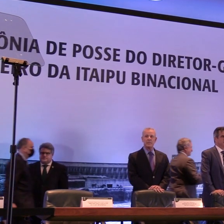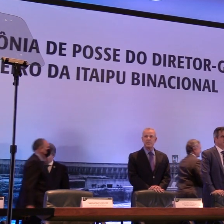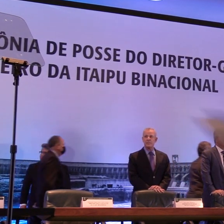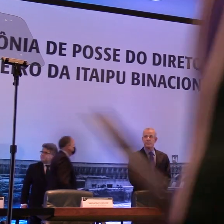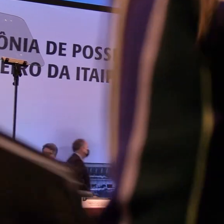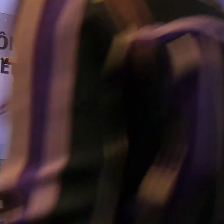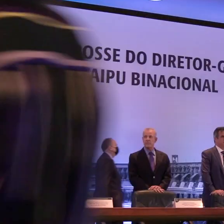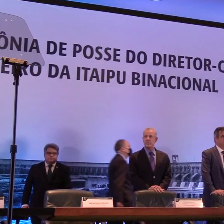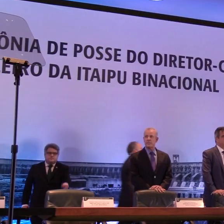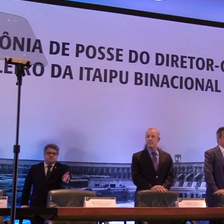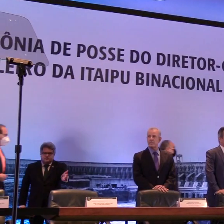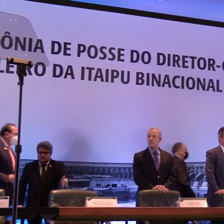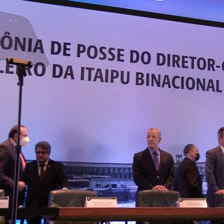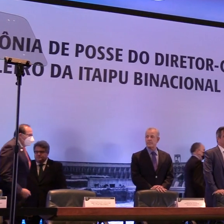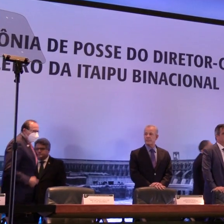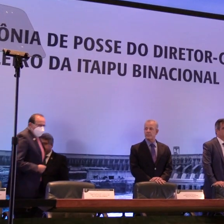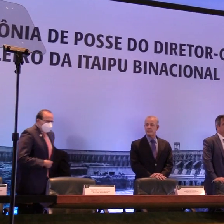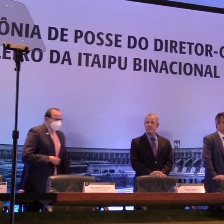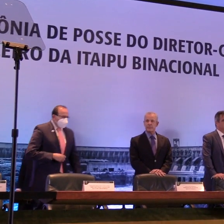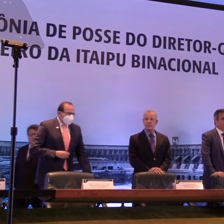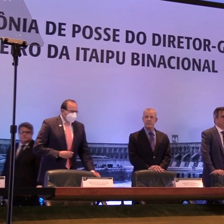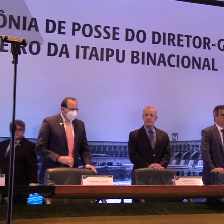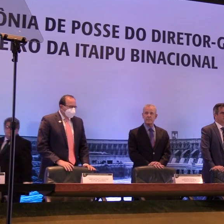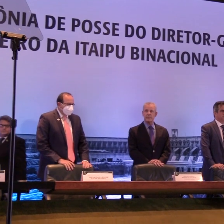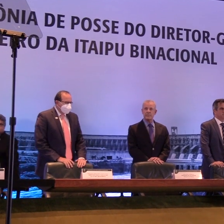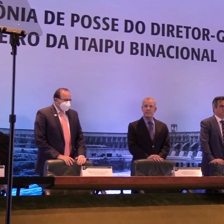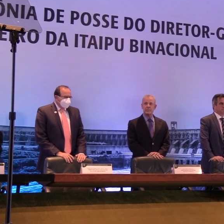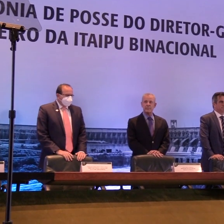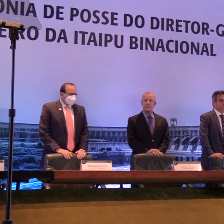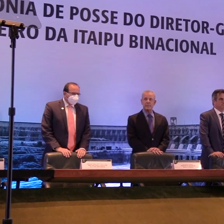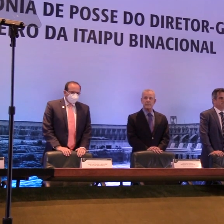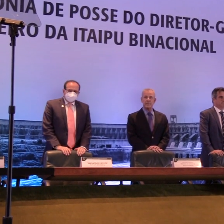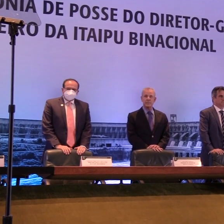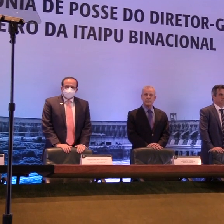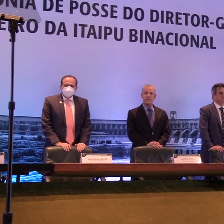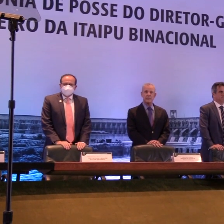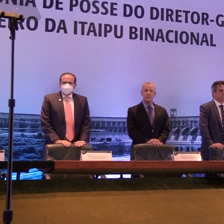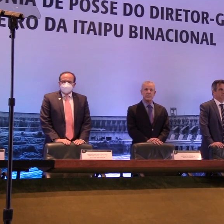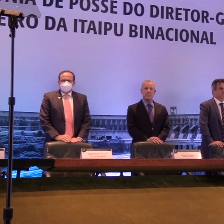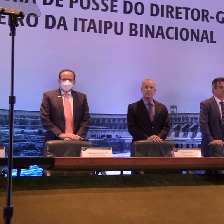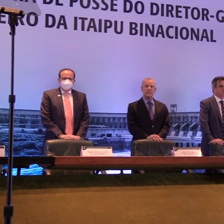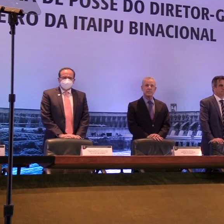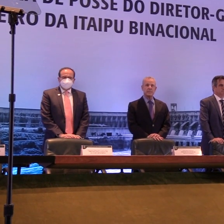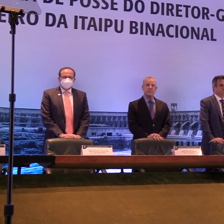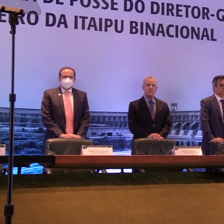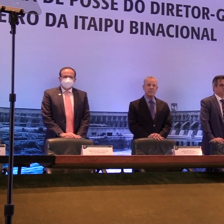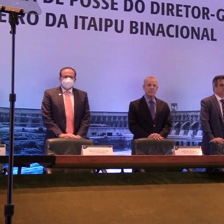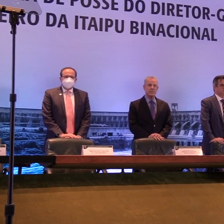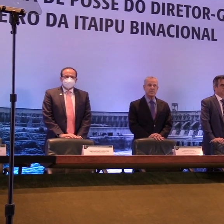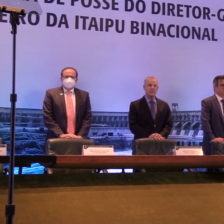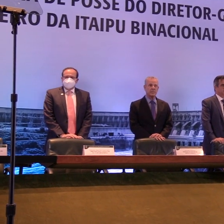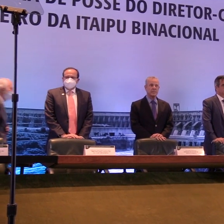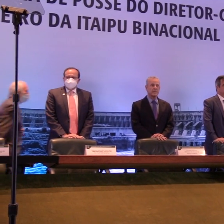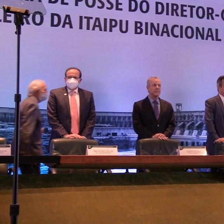governador em exercício do Paraná, Darcy Piana, do senhor Célio Faria Júnior, chefe do